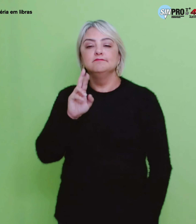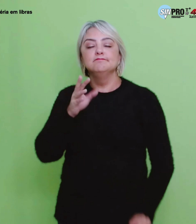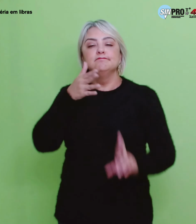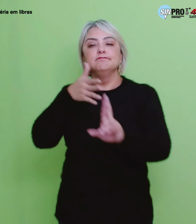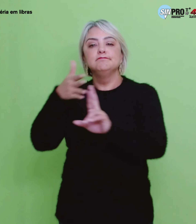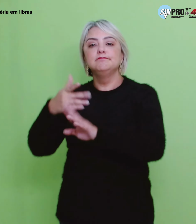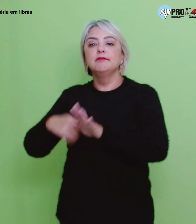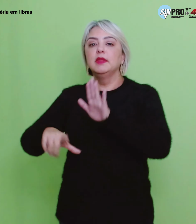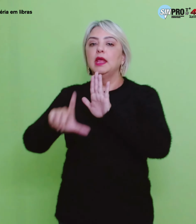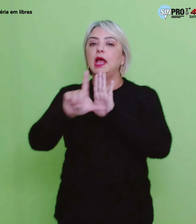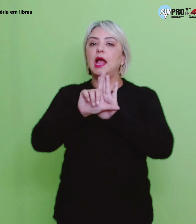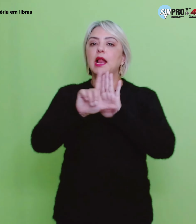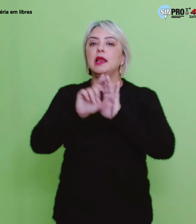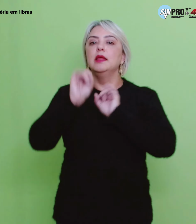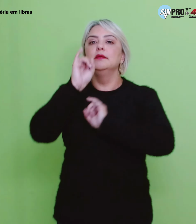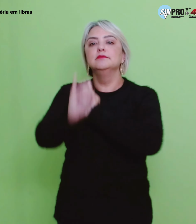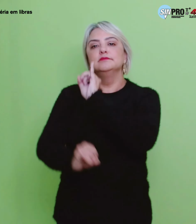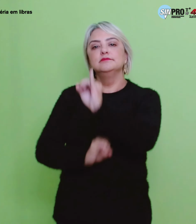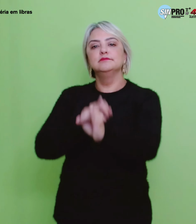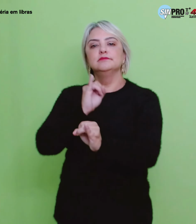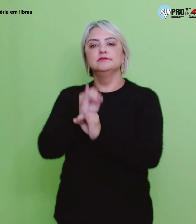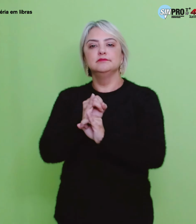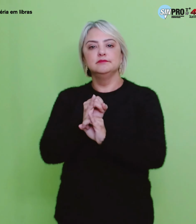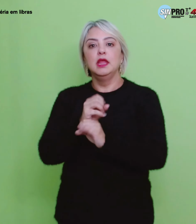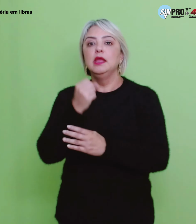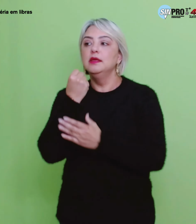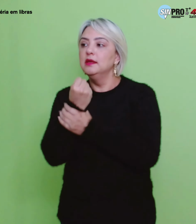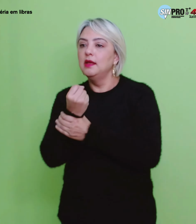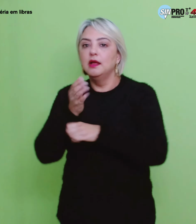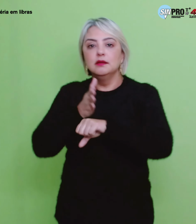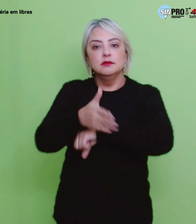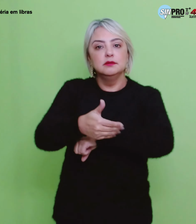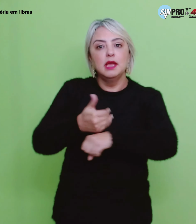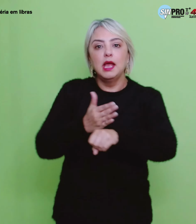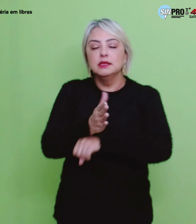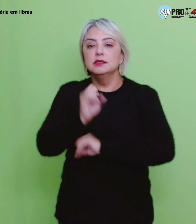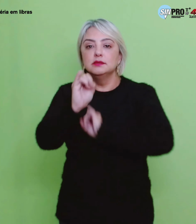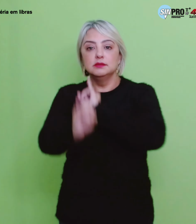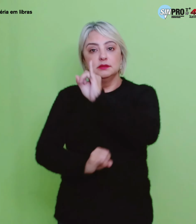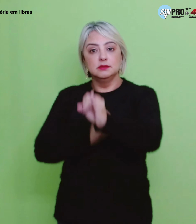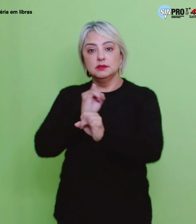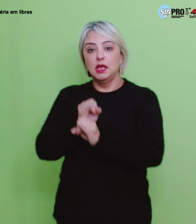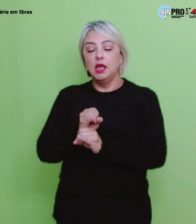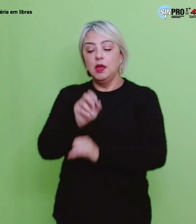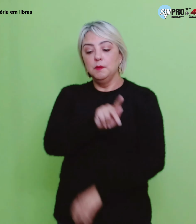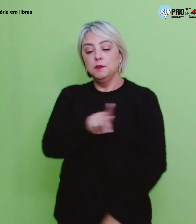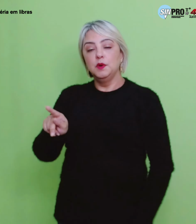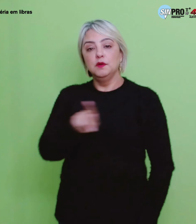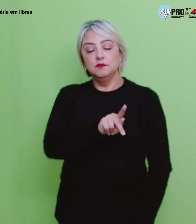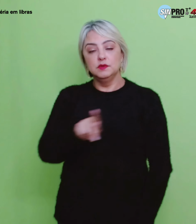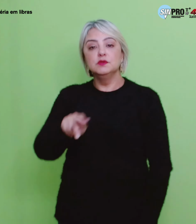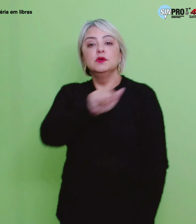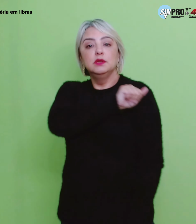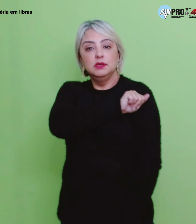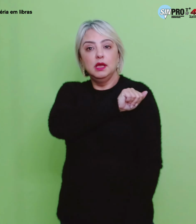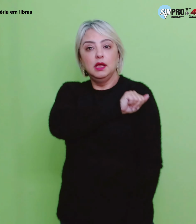reais referentes à Lei da Conectividade, que garante acesso à internet a professores